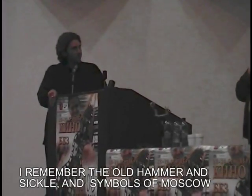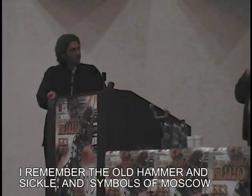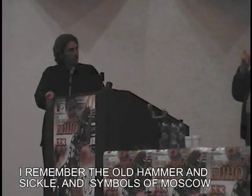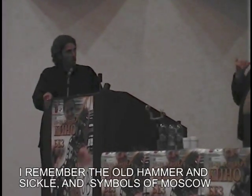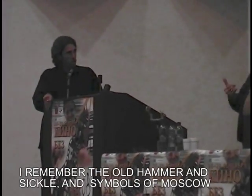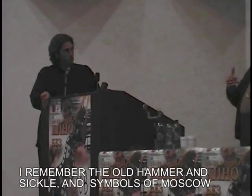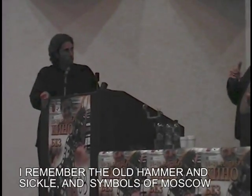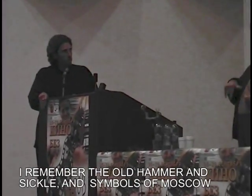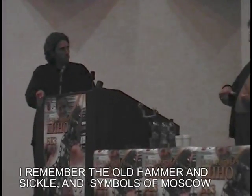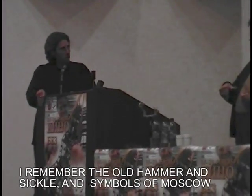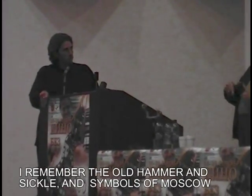And the symbol of Masa.